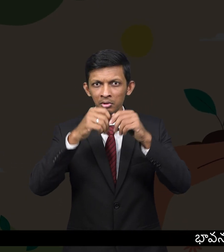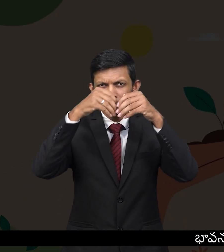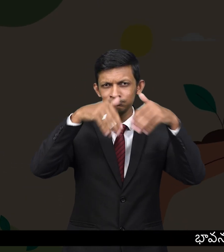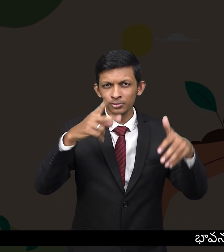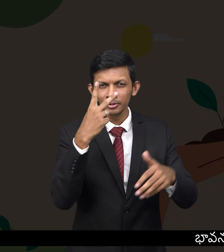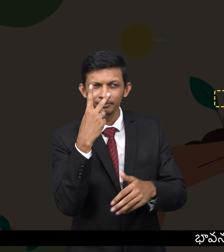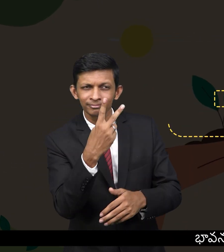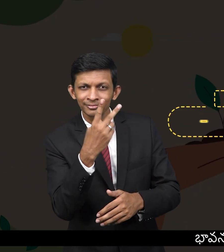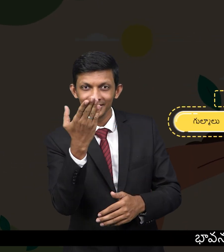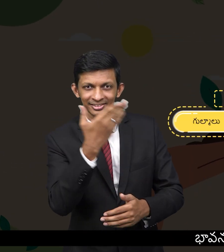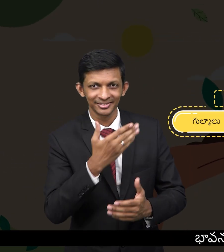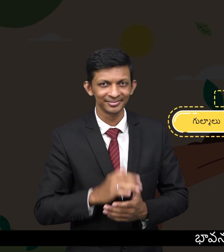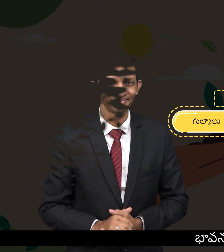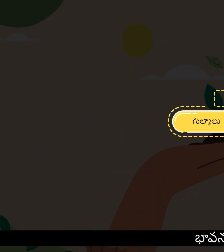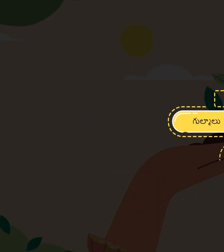భావనాపటం.